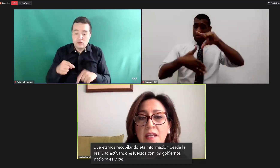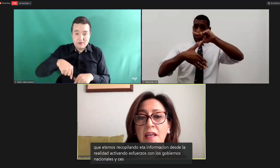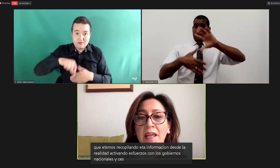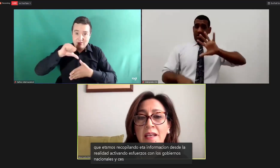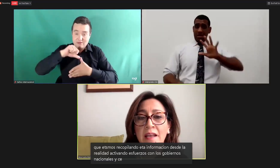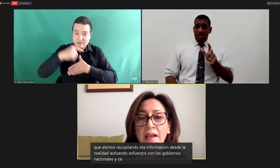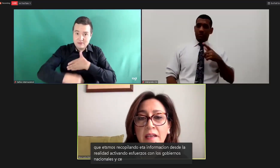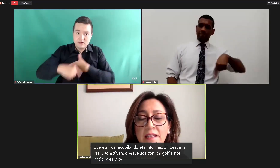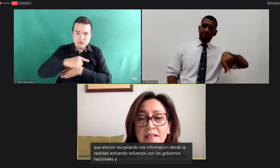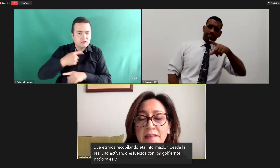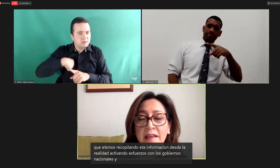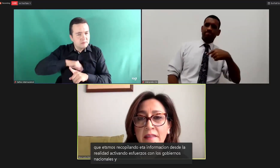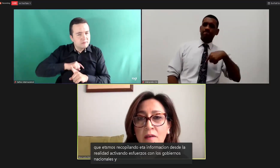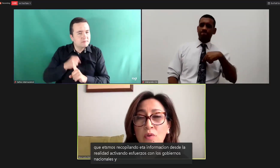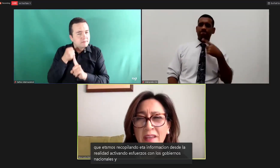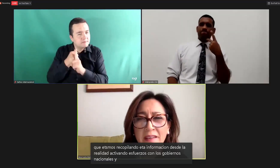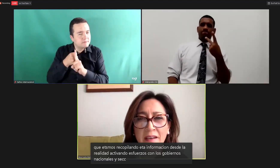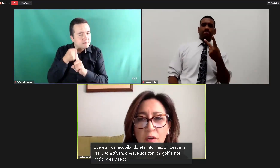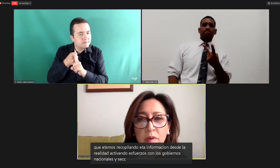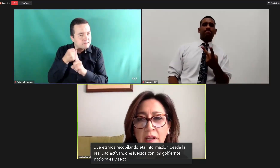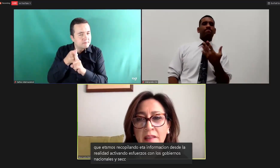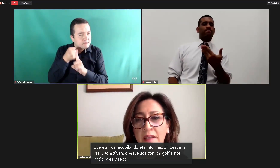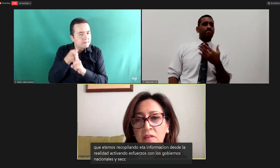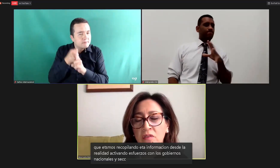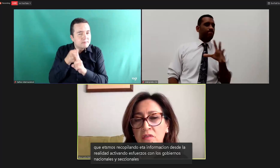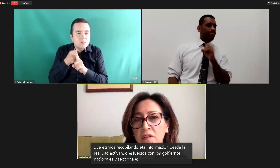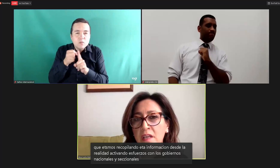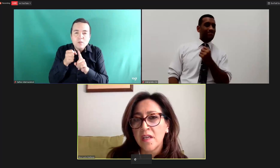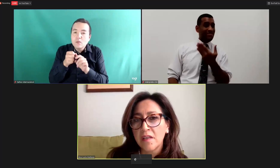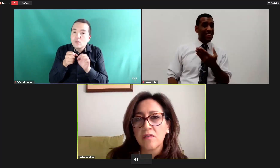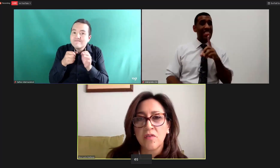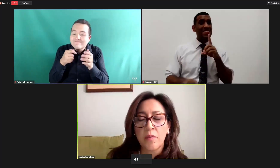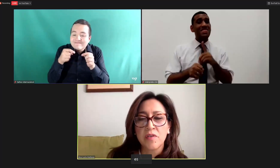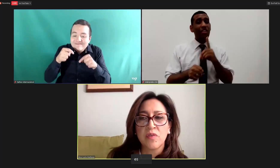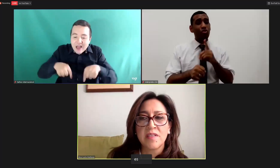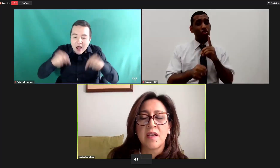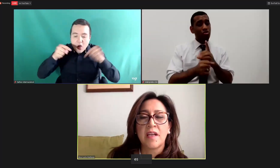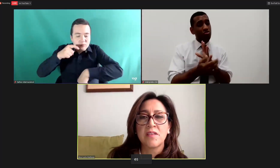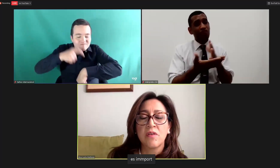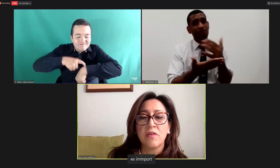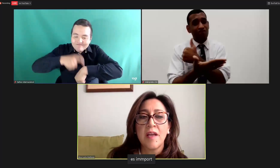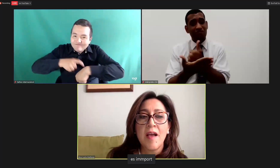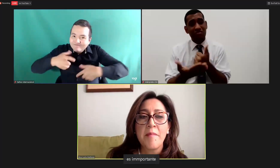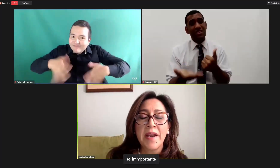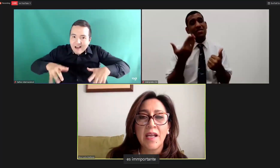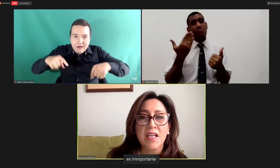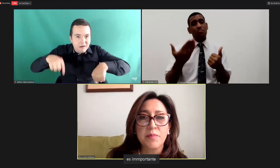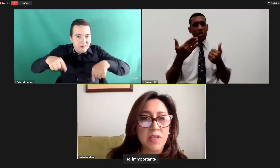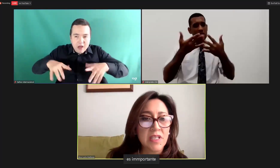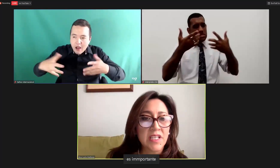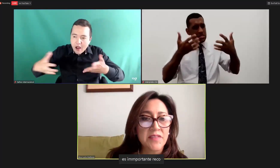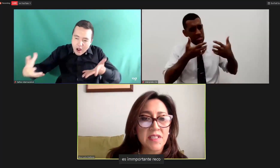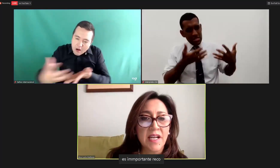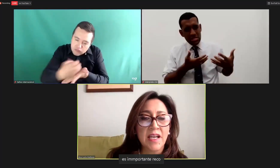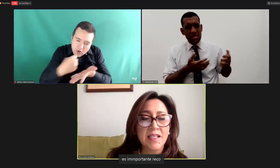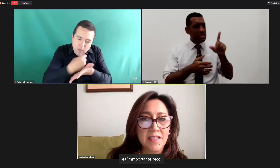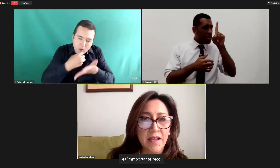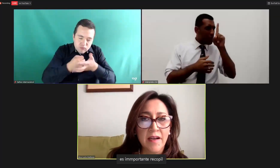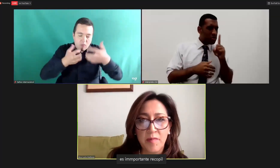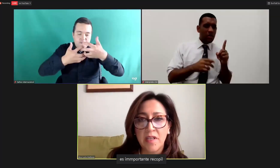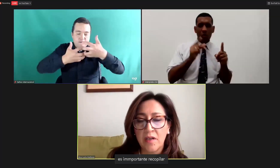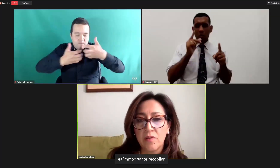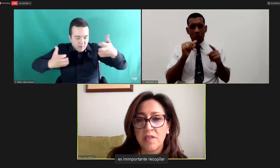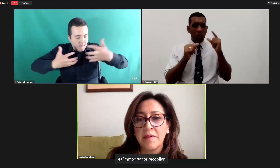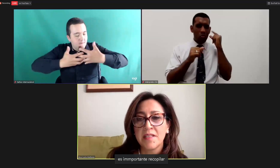también, en la necesidad urgente de recopilar datos y sobre su desagregación para que las políticas fiscales